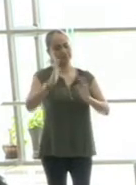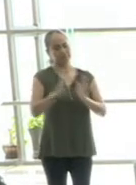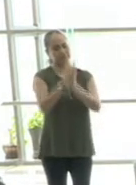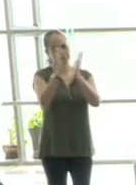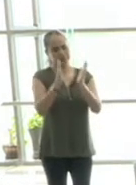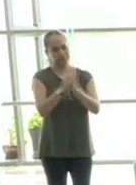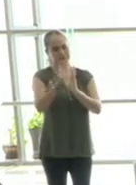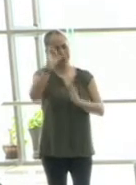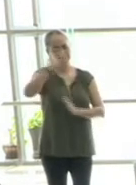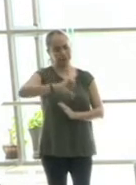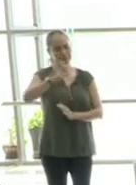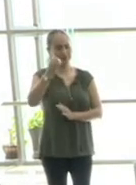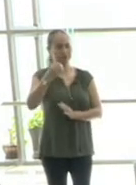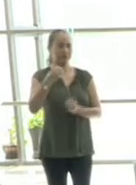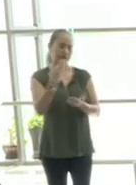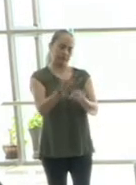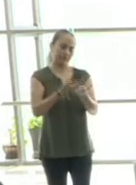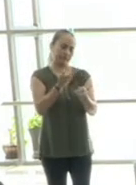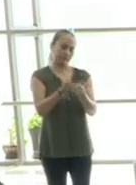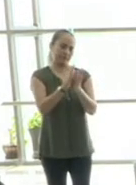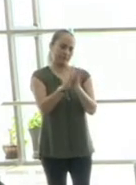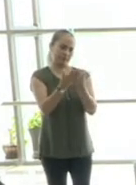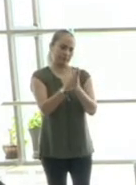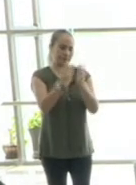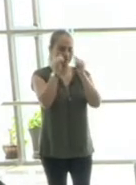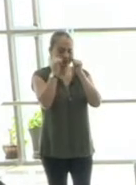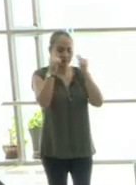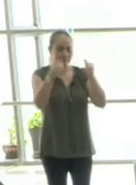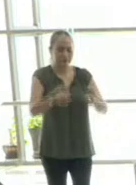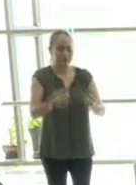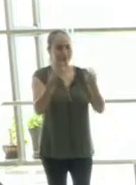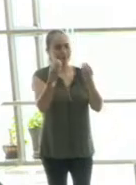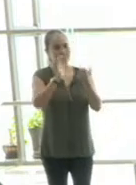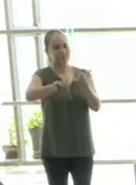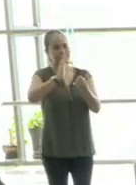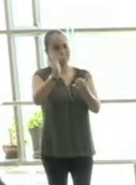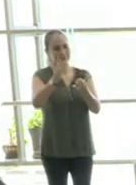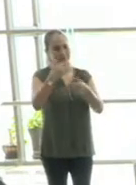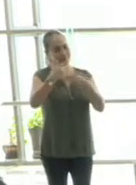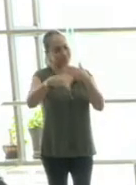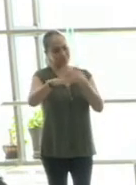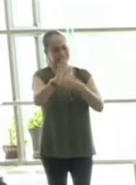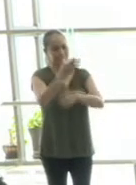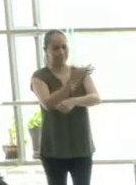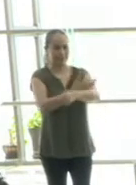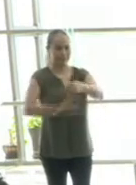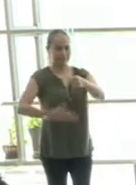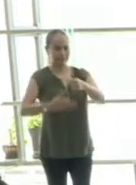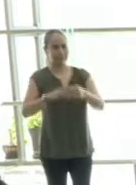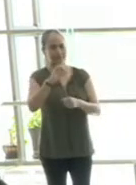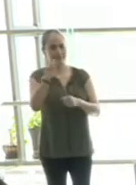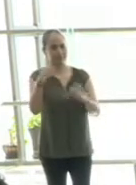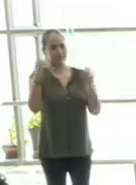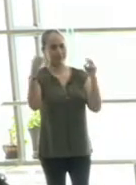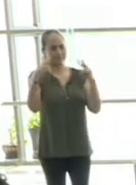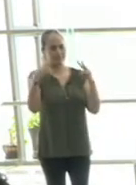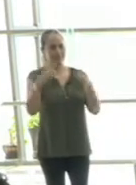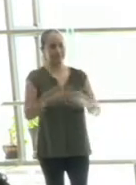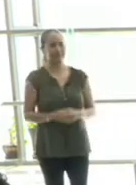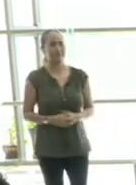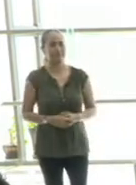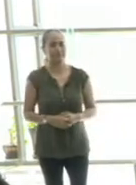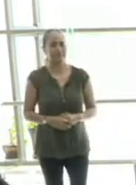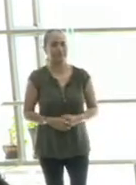en esta presentación por su atención Muchas gracias y que tengan Muy buenas tardes Hasta luego Hasta pronto